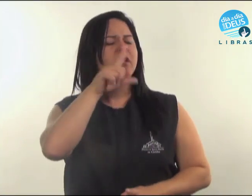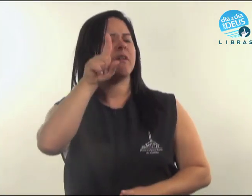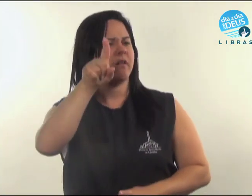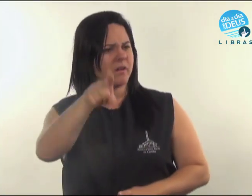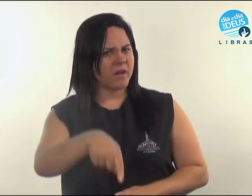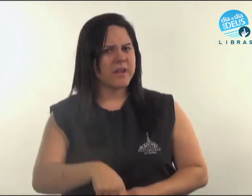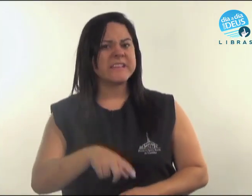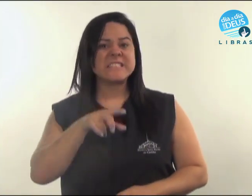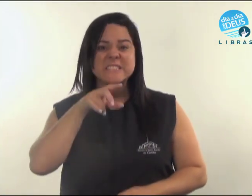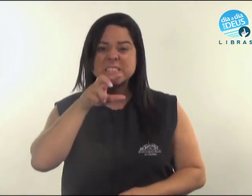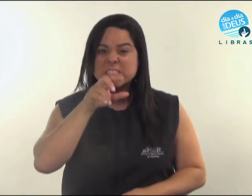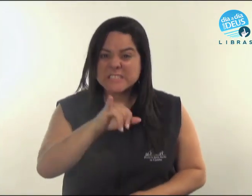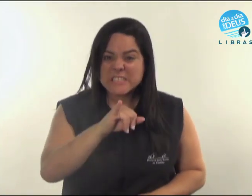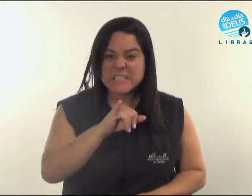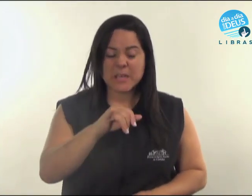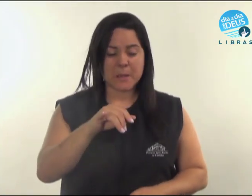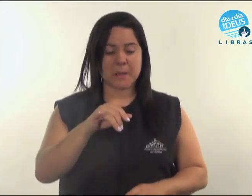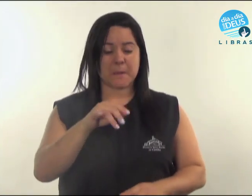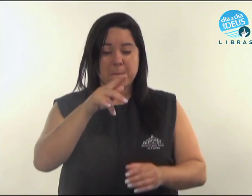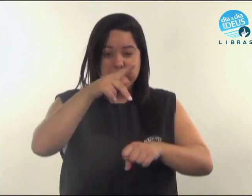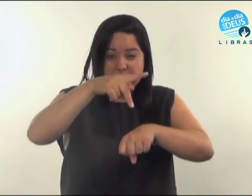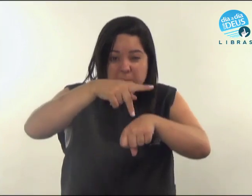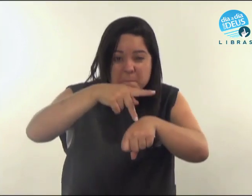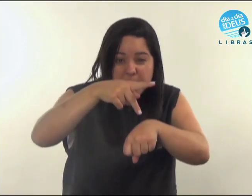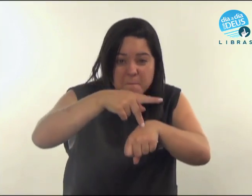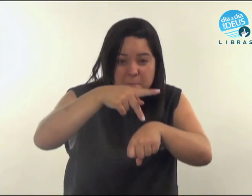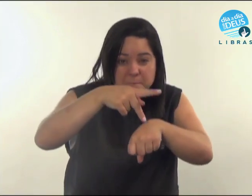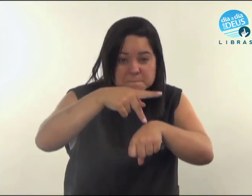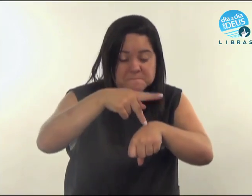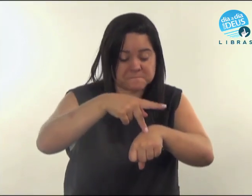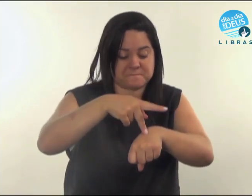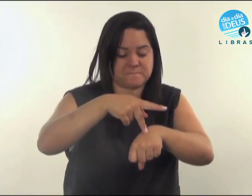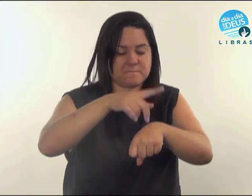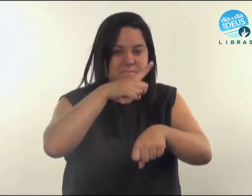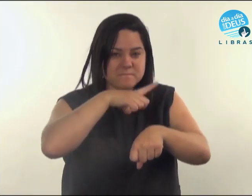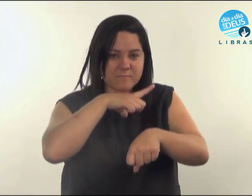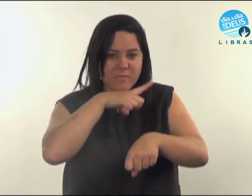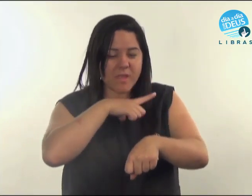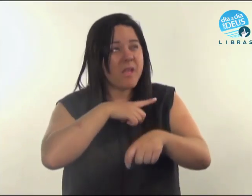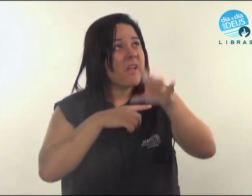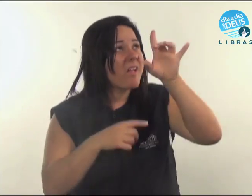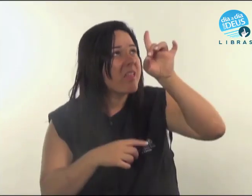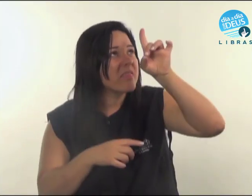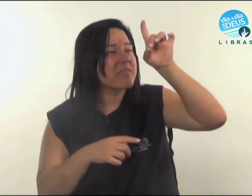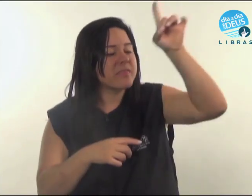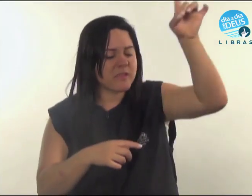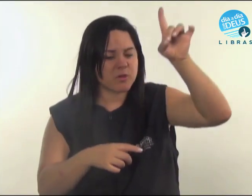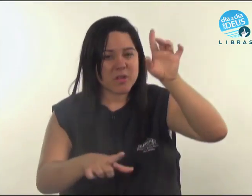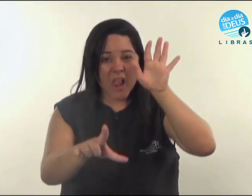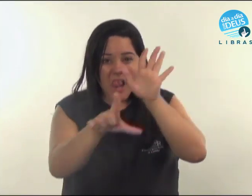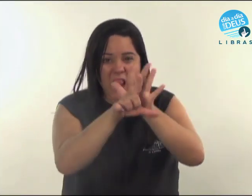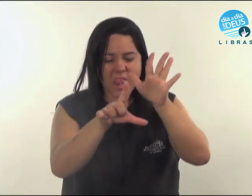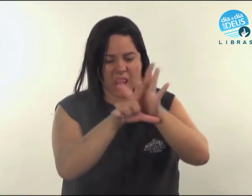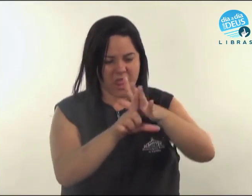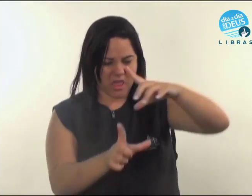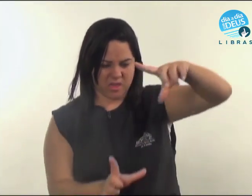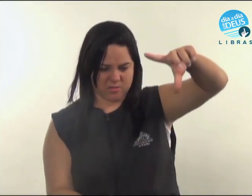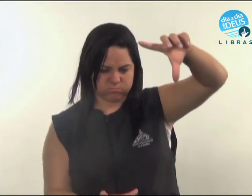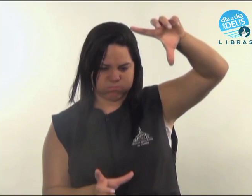um pedaço de pedra que trazia gravado pelo dedo de Deus as leis,